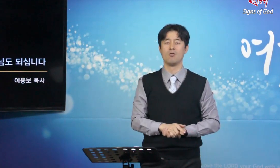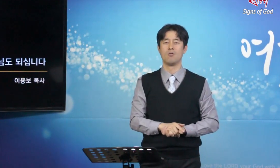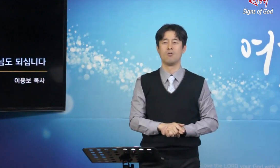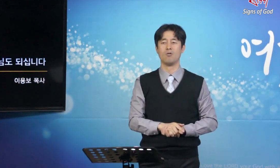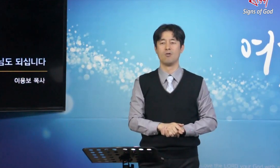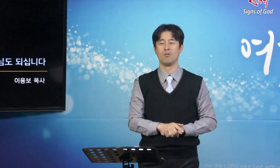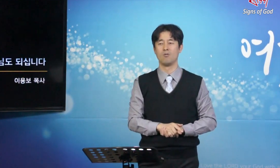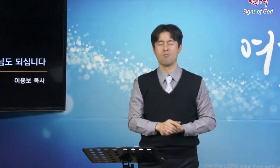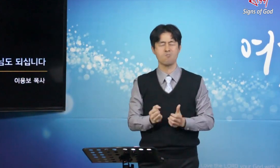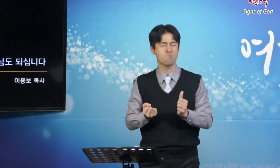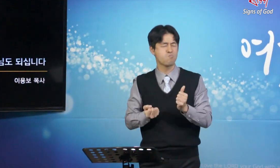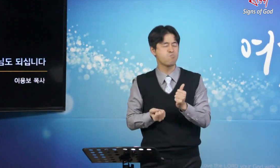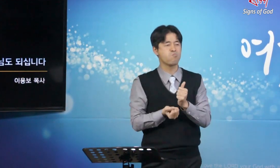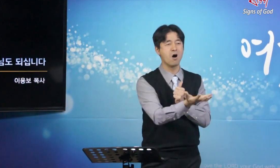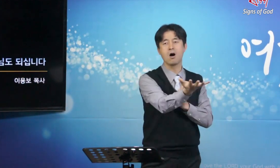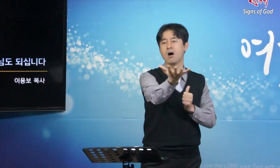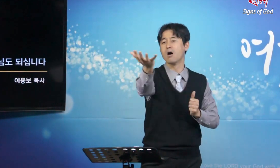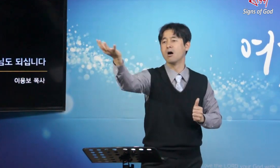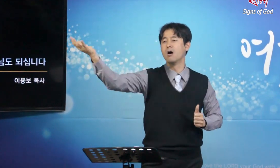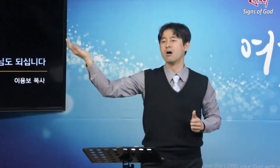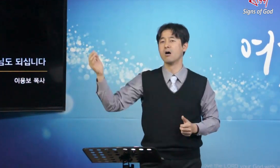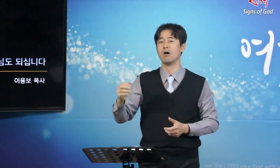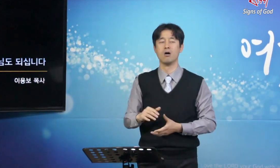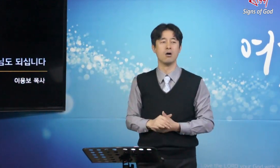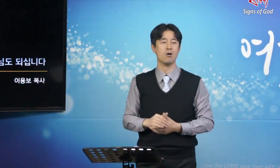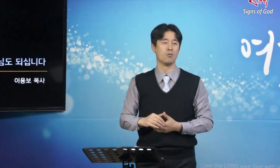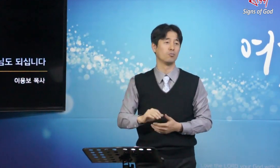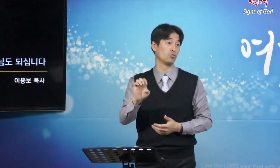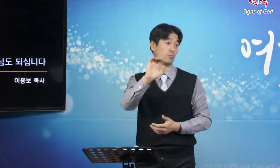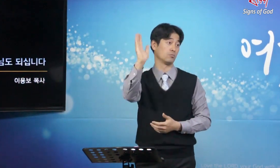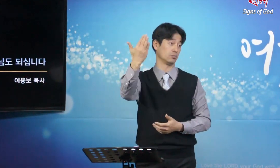그것이 바로 인쇄술의 발달로 인한 것이죠.